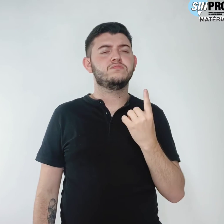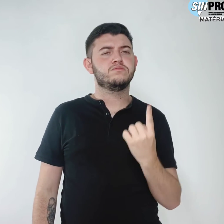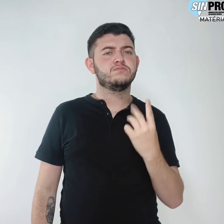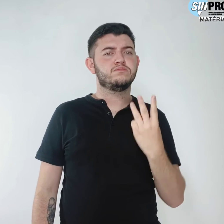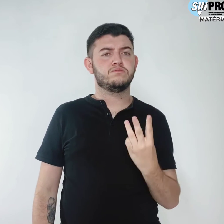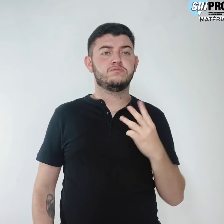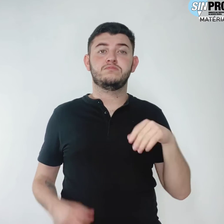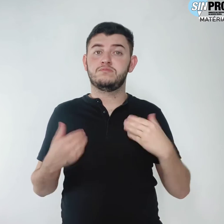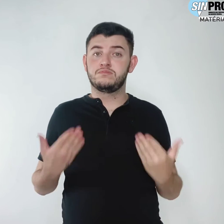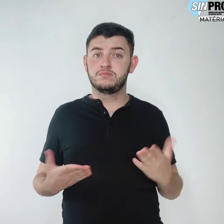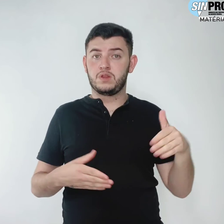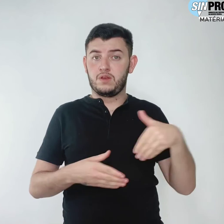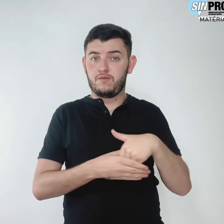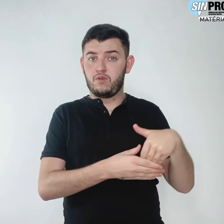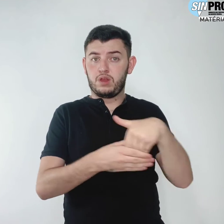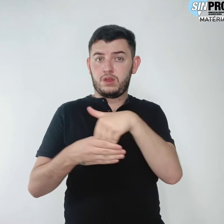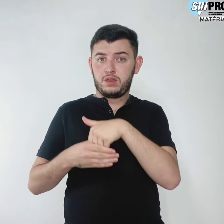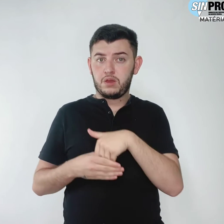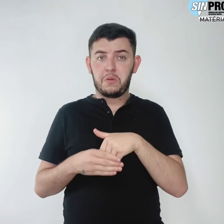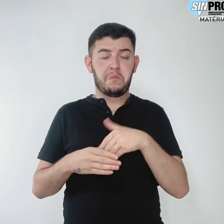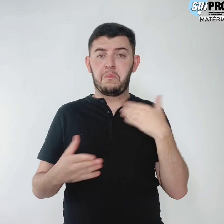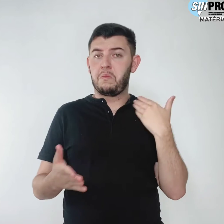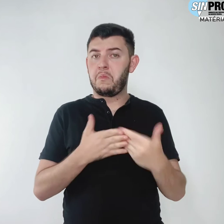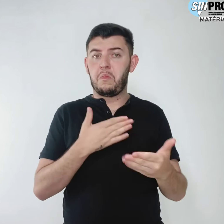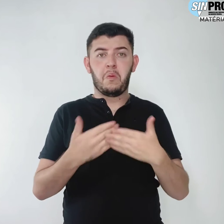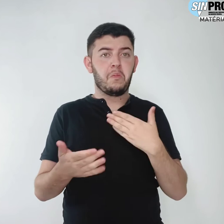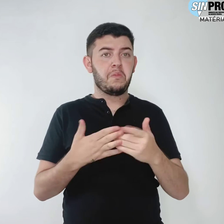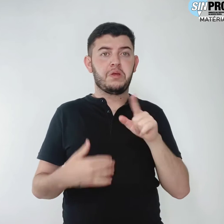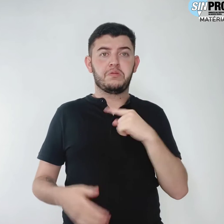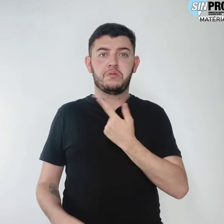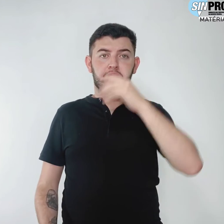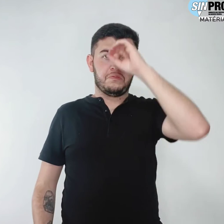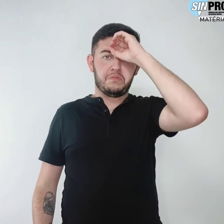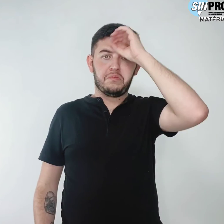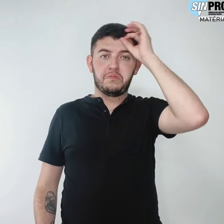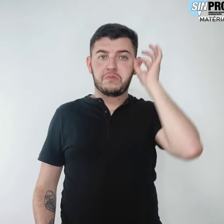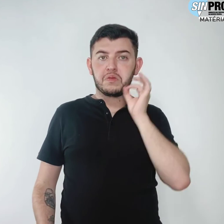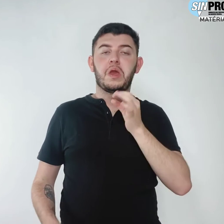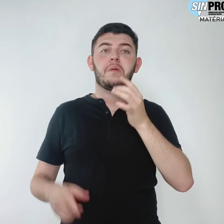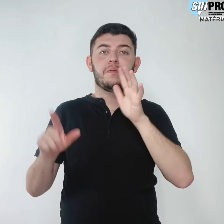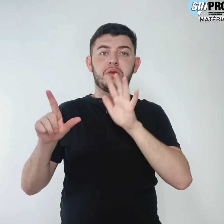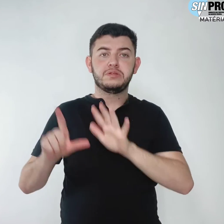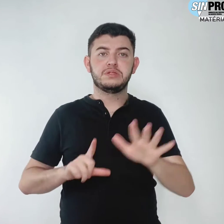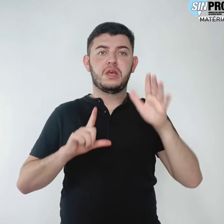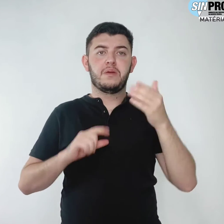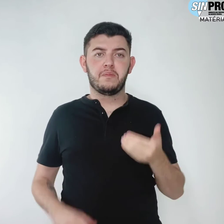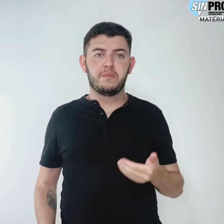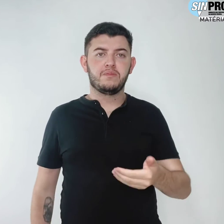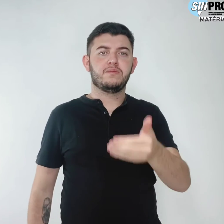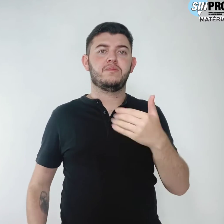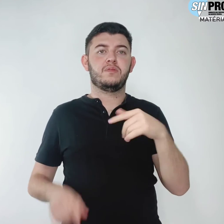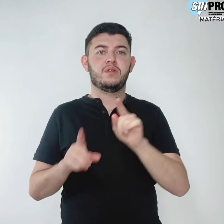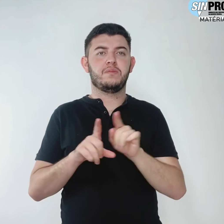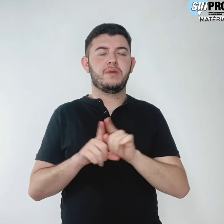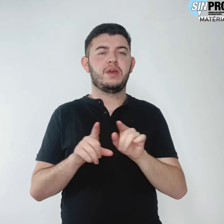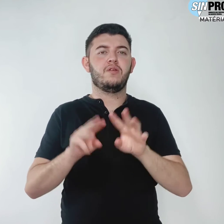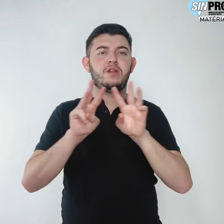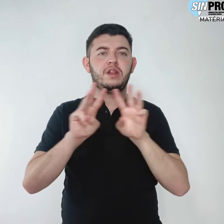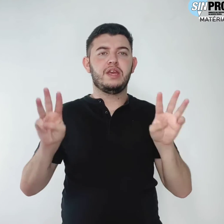nesta terça-feira 13. Com isso, a votação poderá ocorrer a qualquer momento nesta semana. Acesse o link do